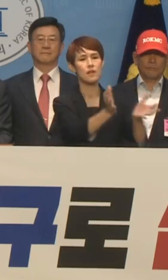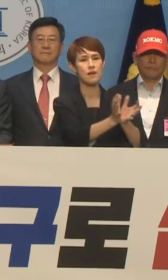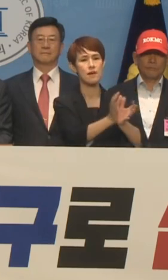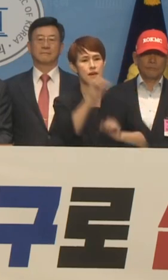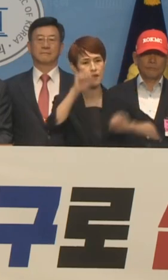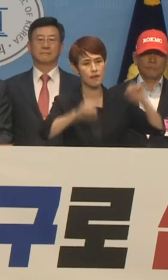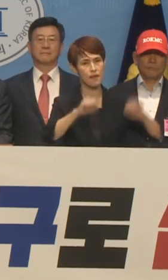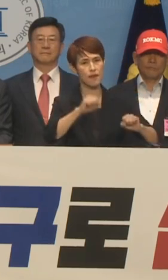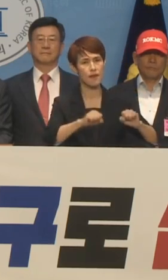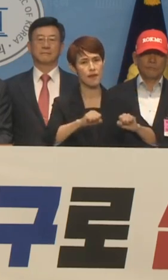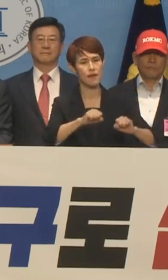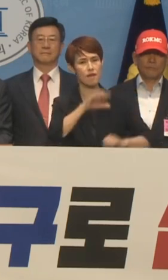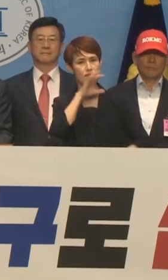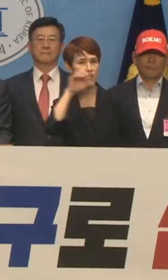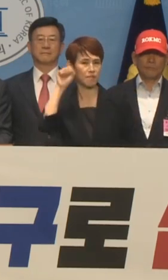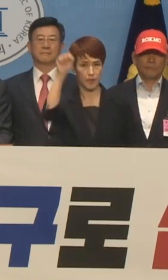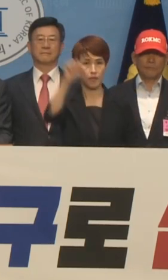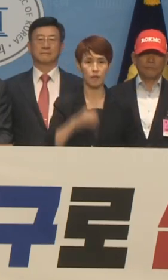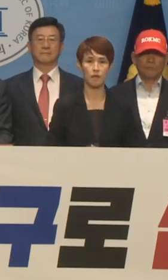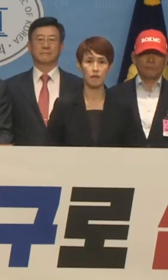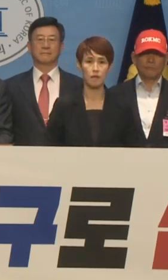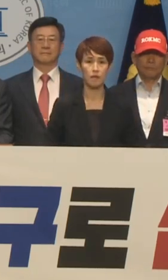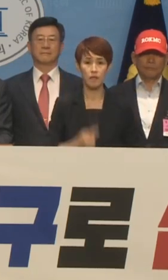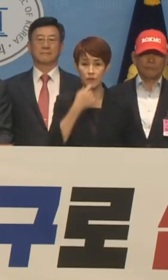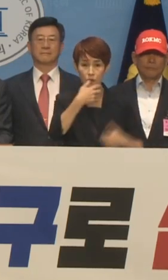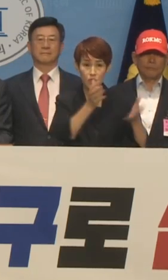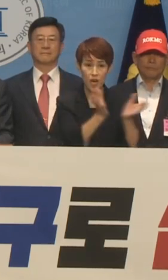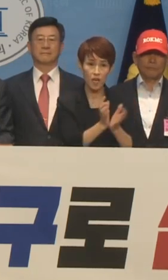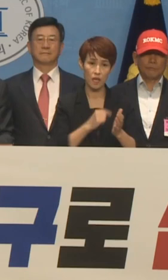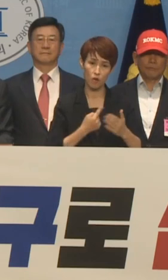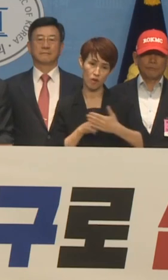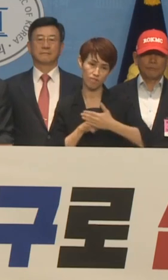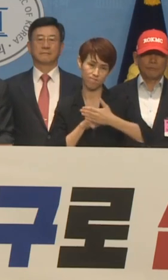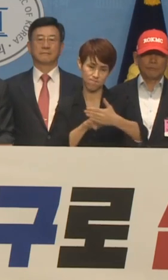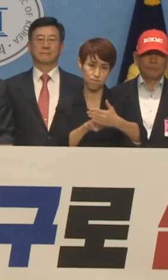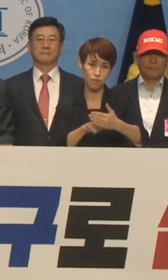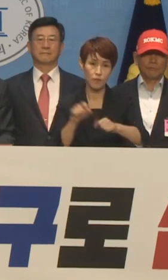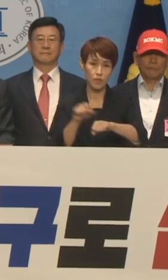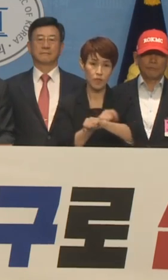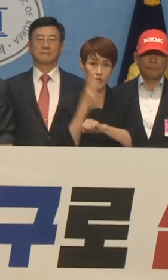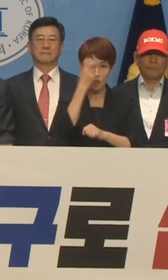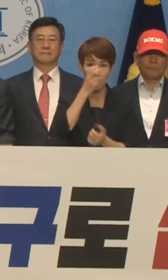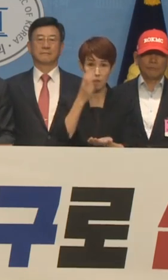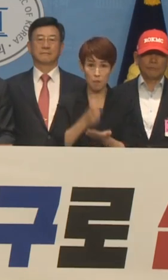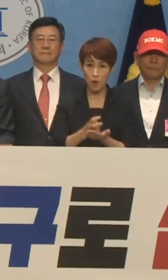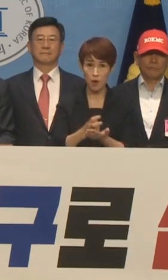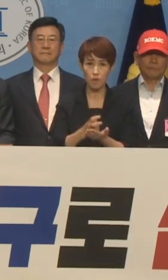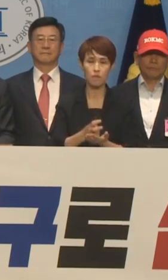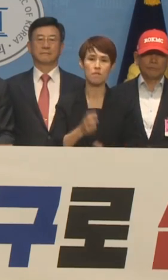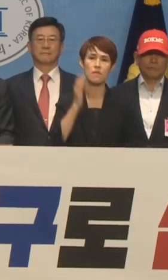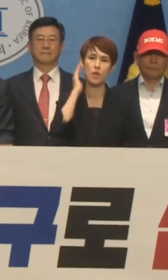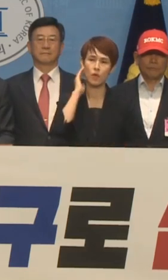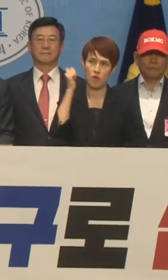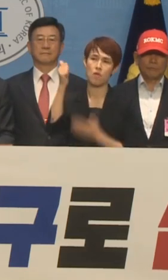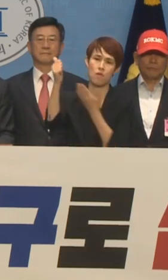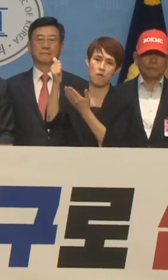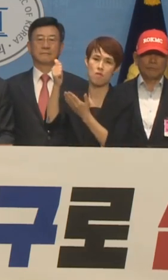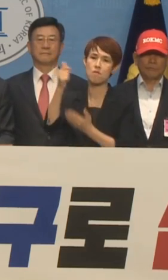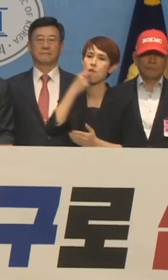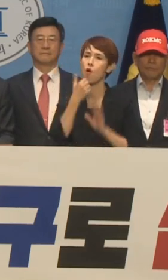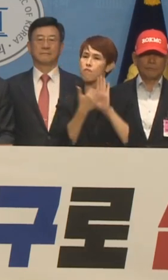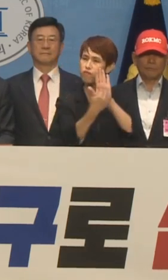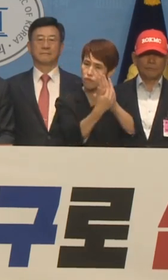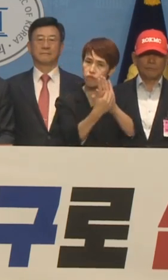규탄한다. 아울러 민주당이 단독으로 처리한 특검법에 대하여 대통령께서